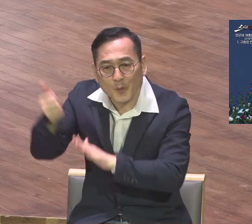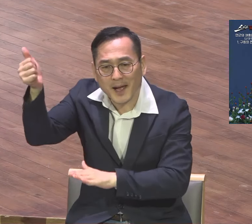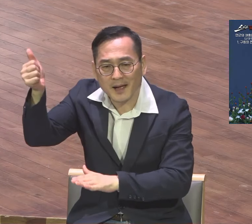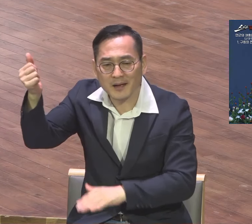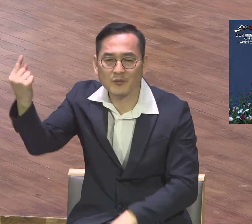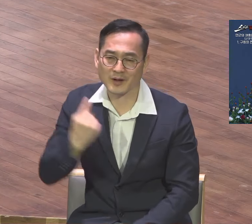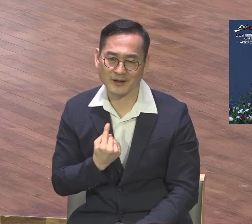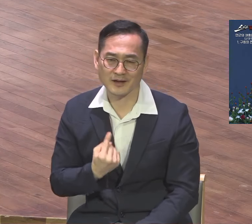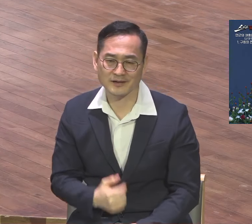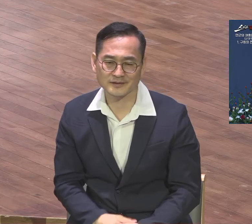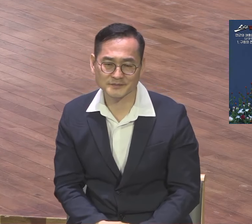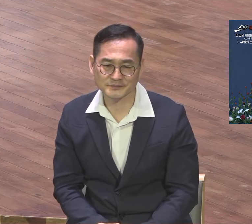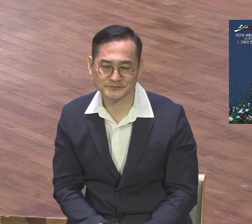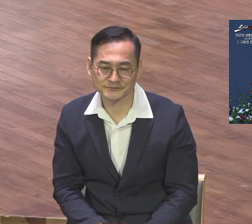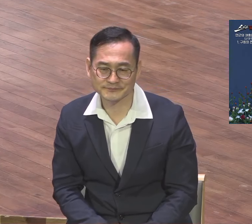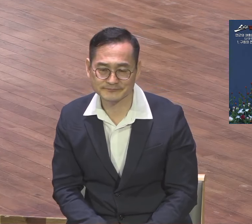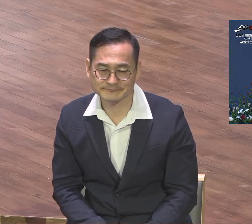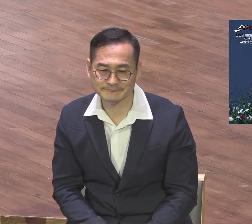말이에요.